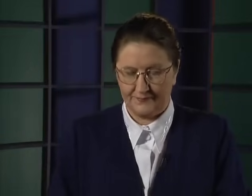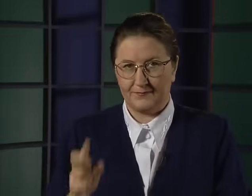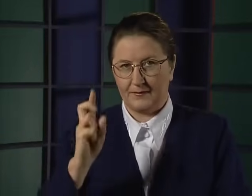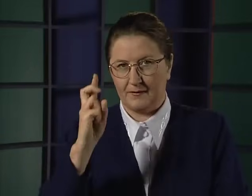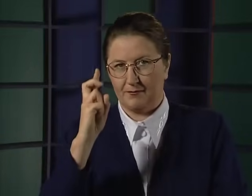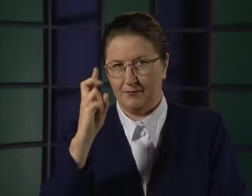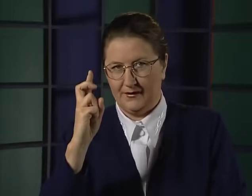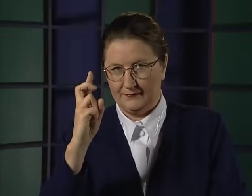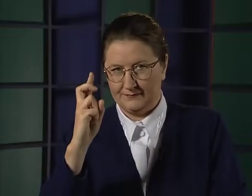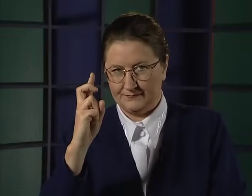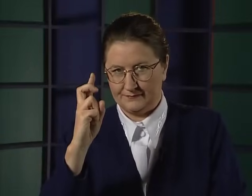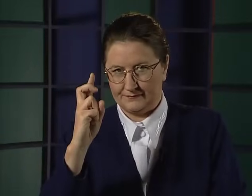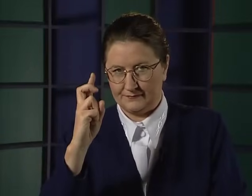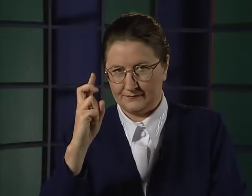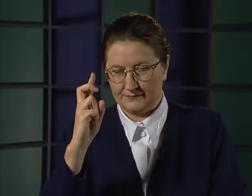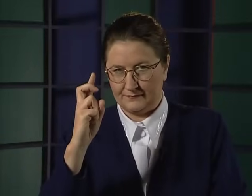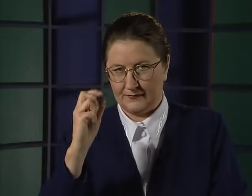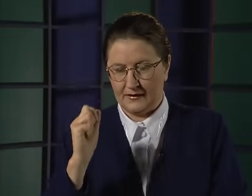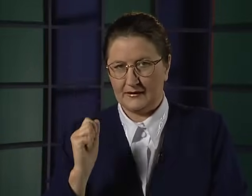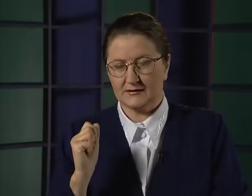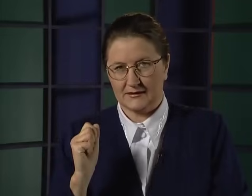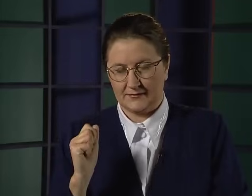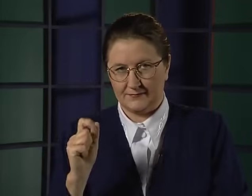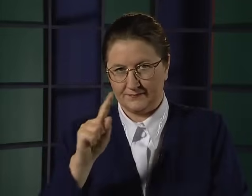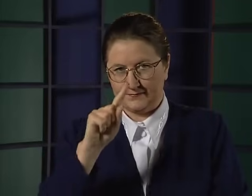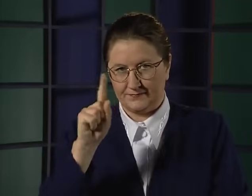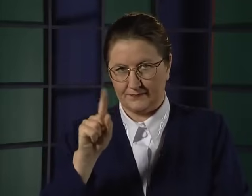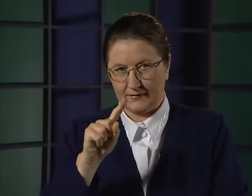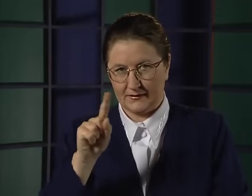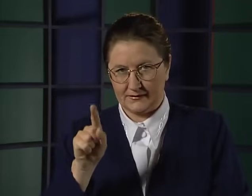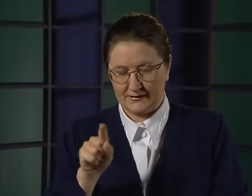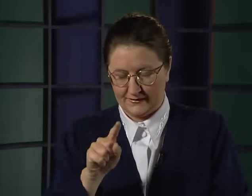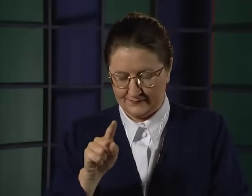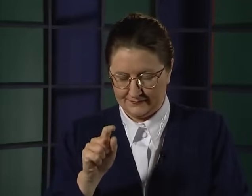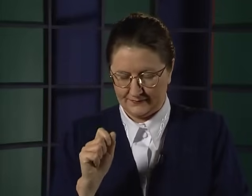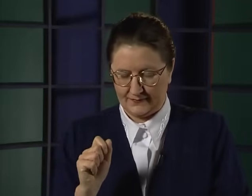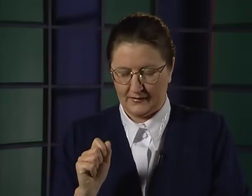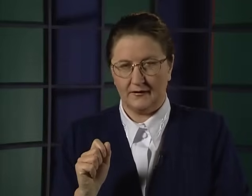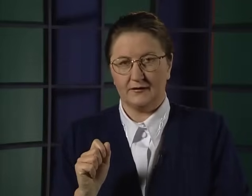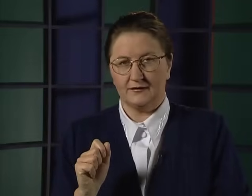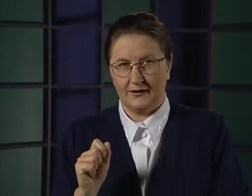П. З. З. Д.